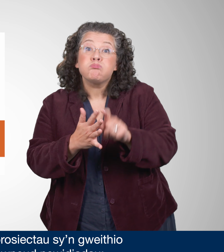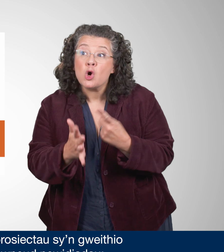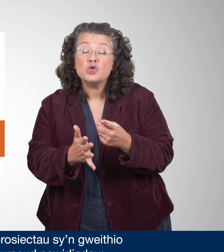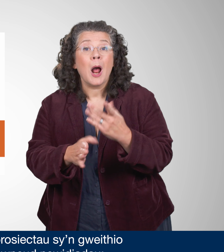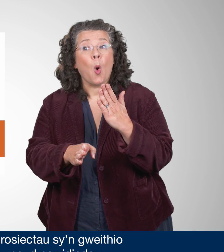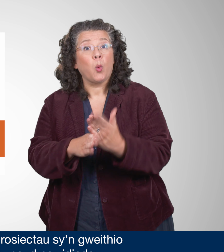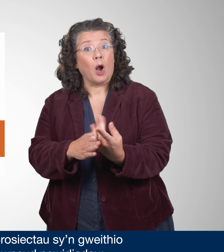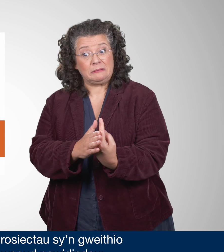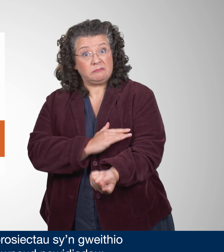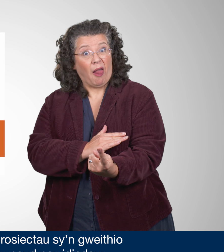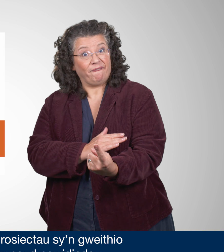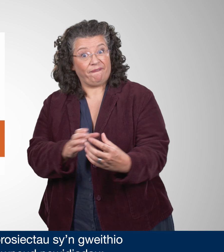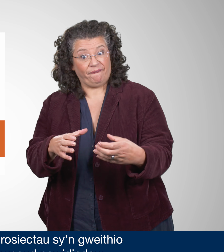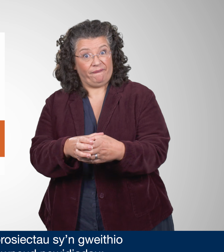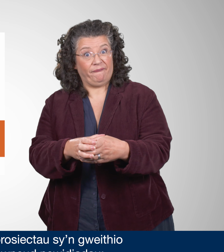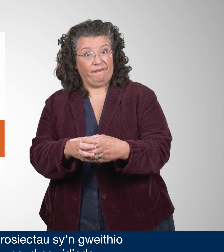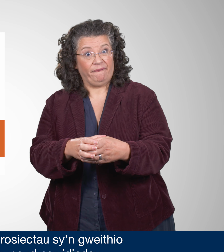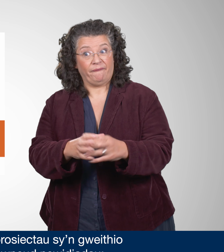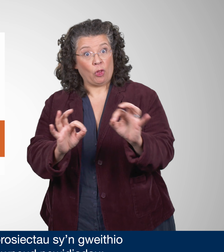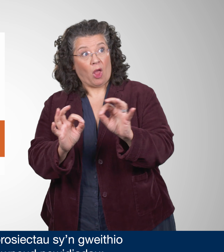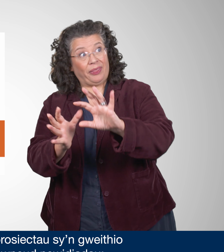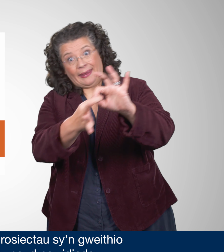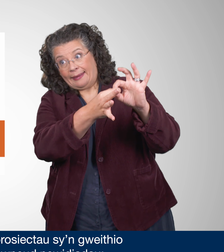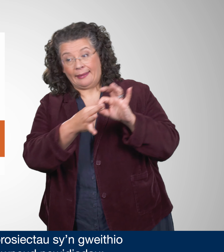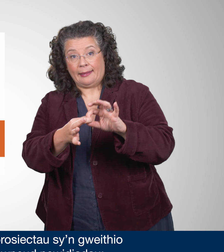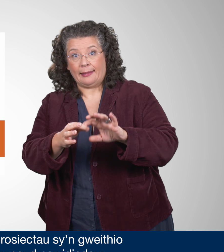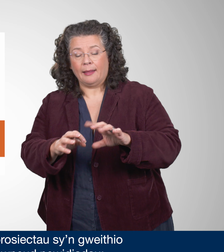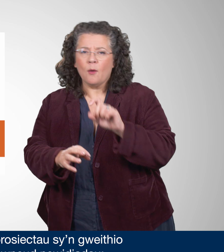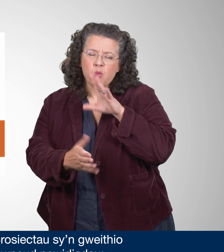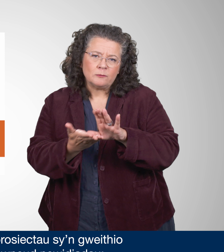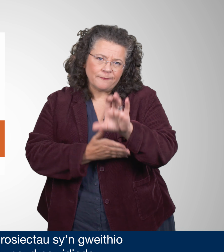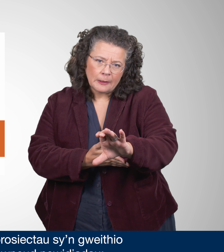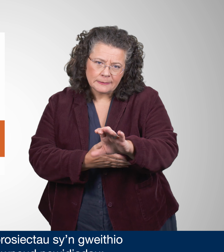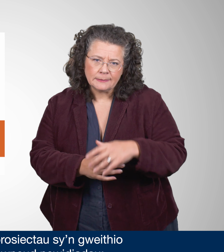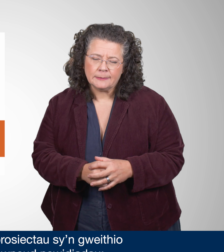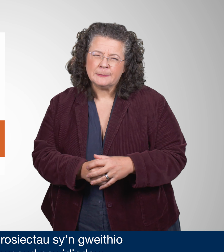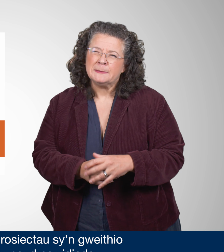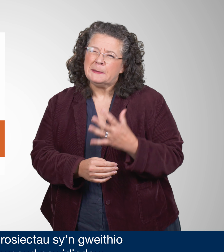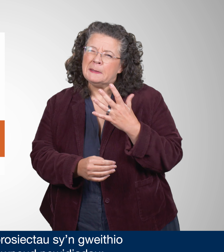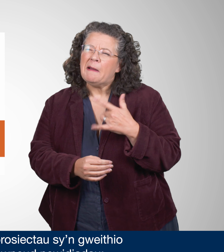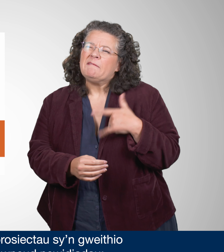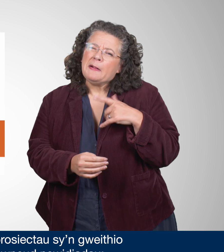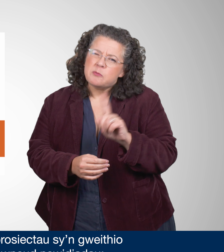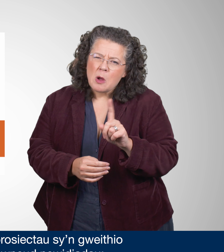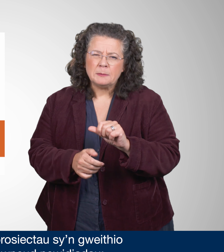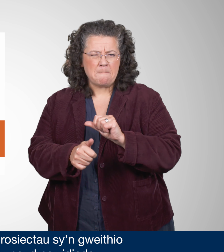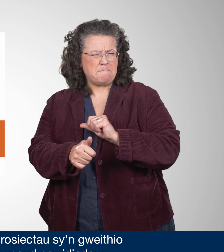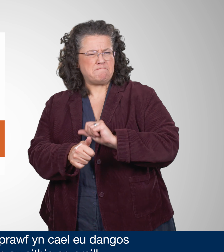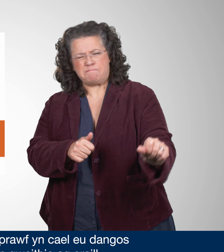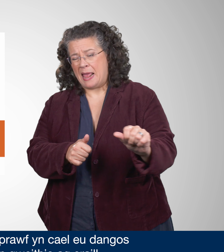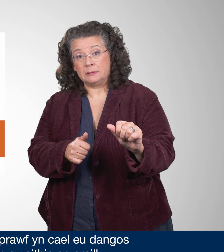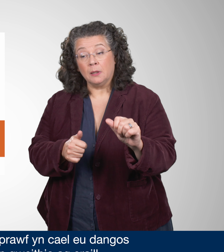Ac nid ydym yn chwilio am brosiectau sy'n gweithio ar eu pennau eu hunain i wneud